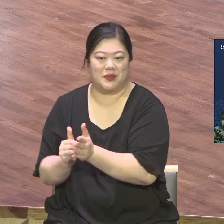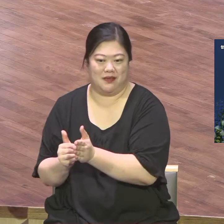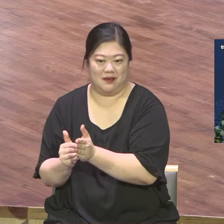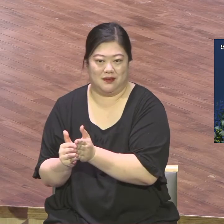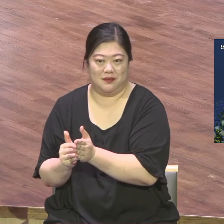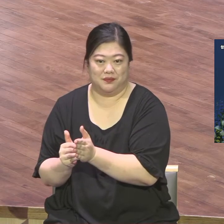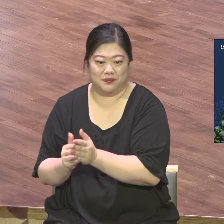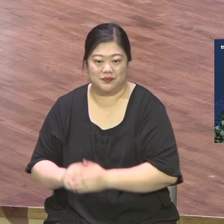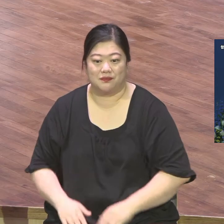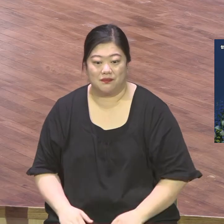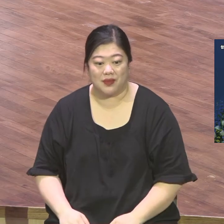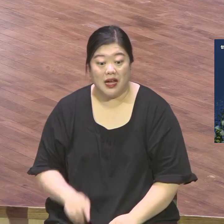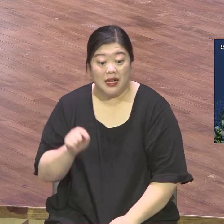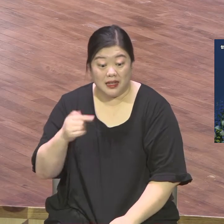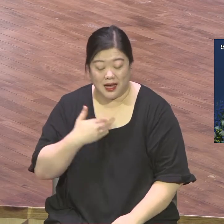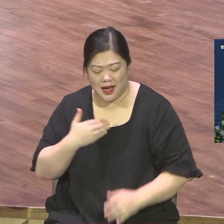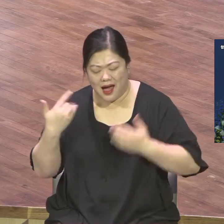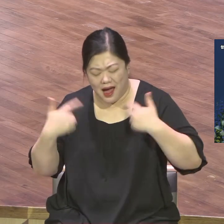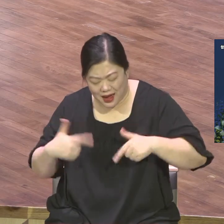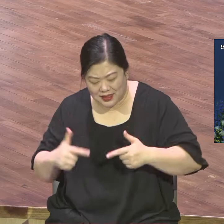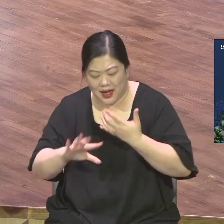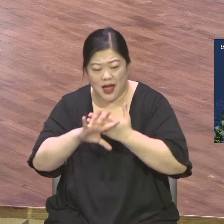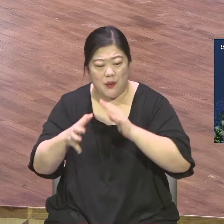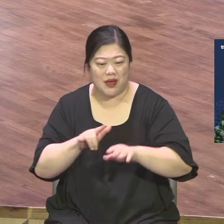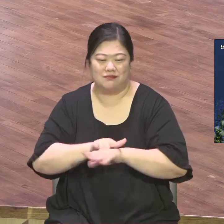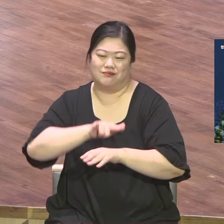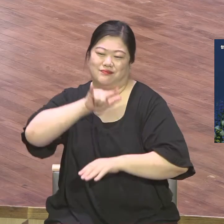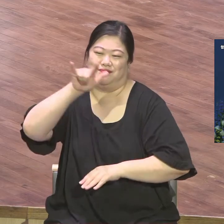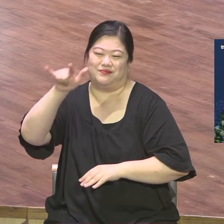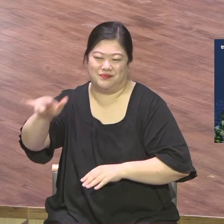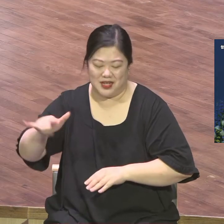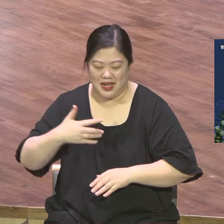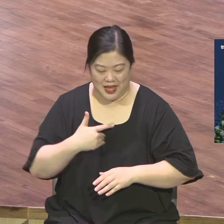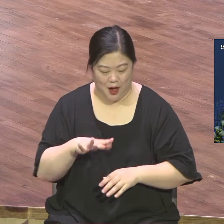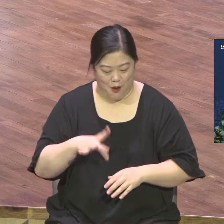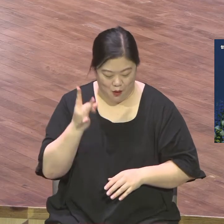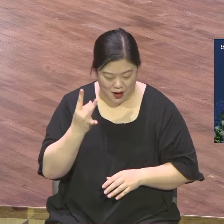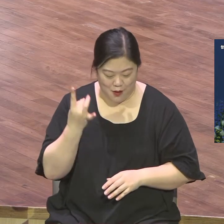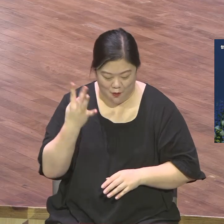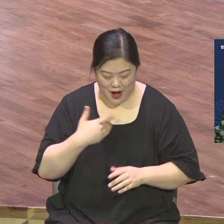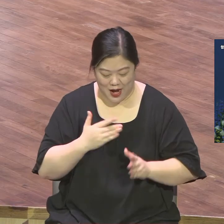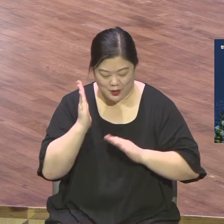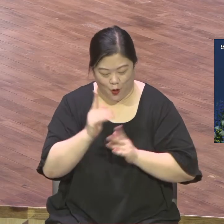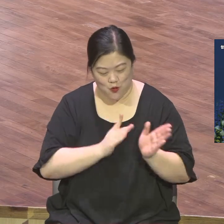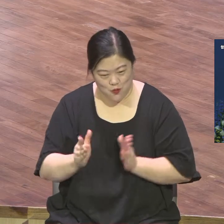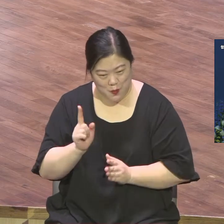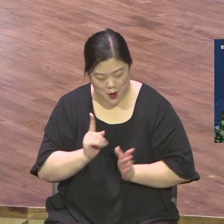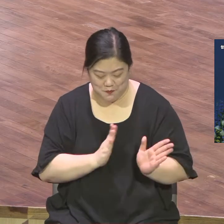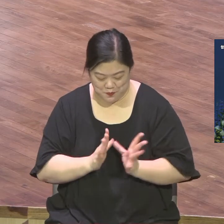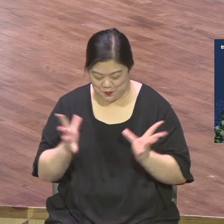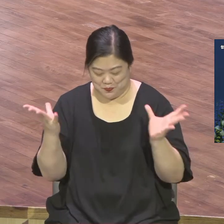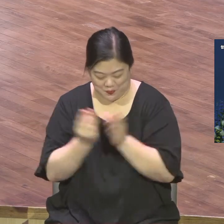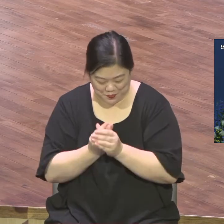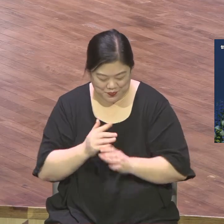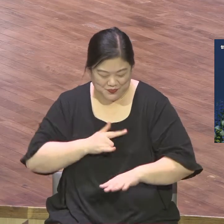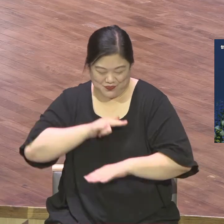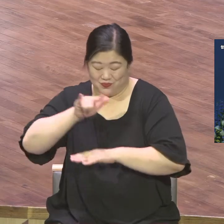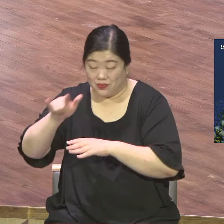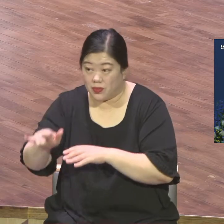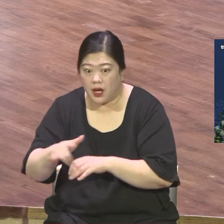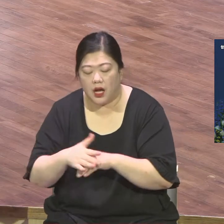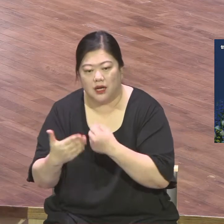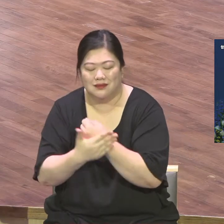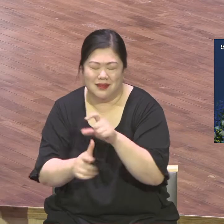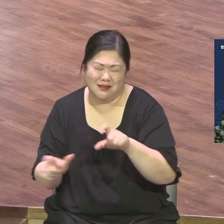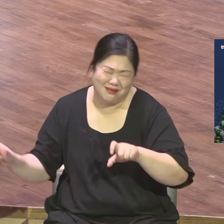때마다 큰 동기부여를 받고 도리어 은혜를 받고 도전을 받고입니다. 복음의 생명력으로